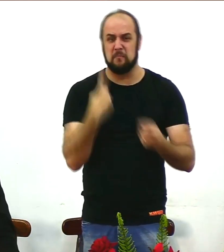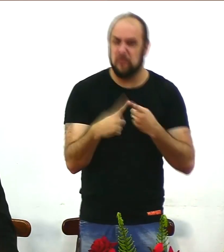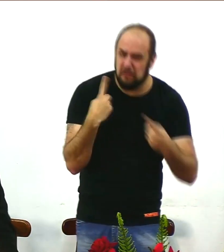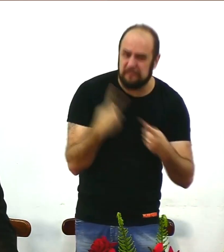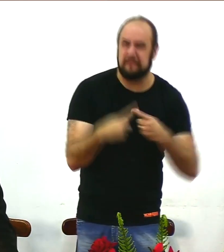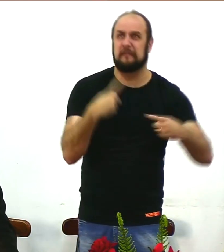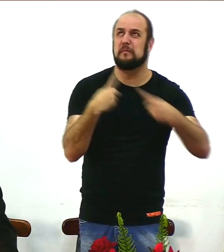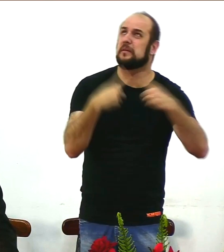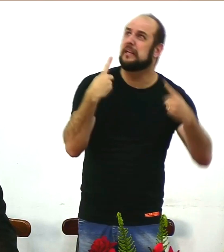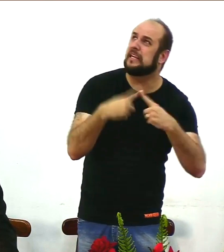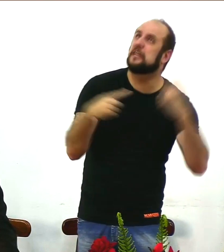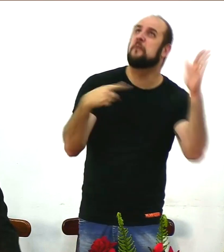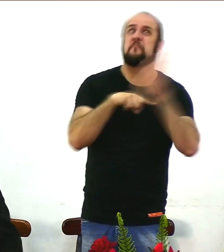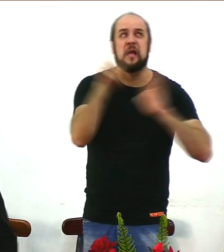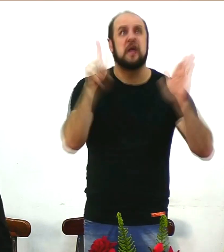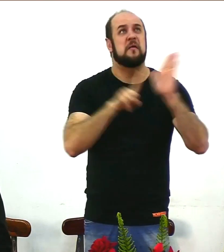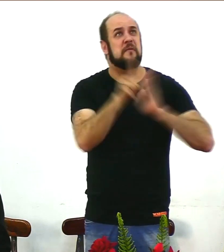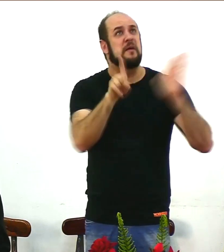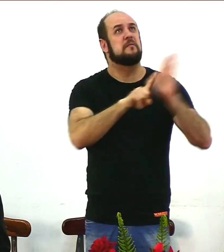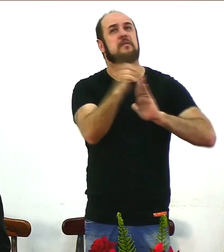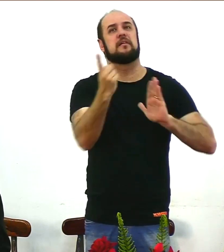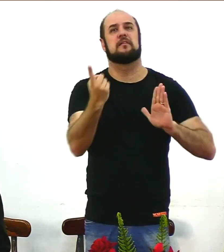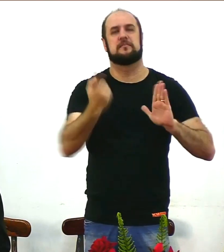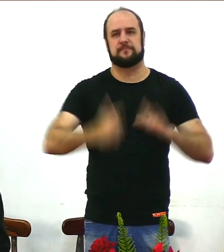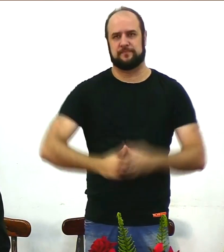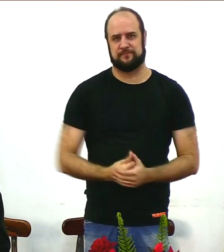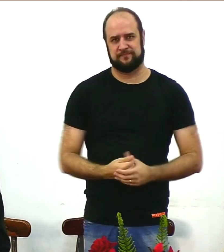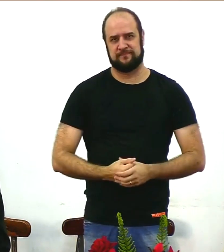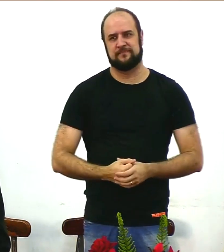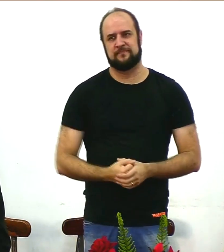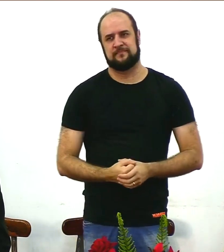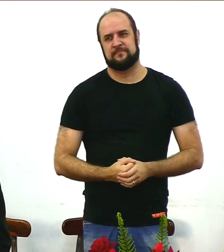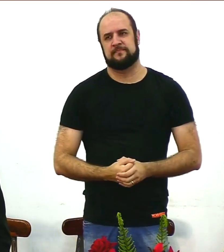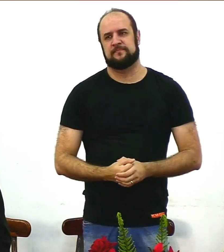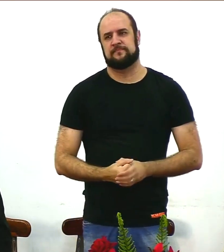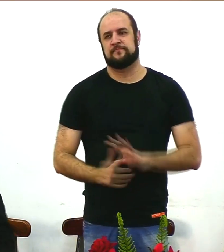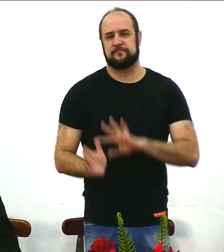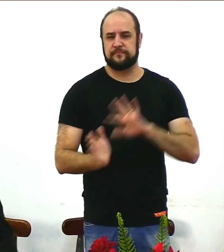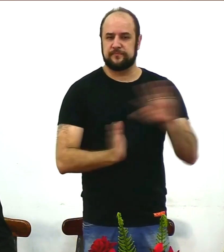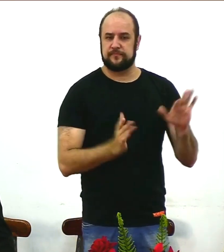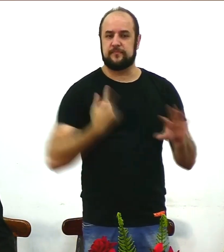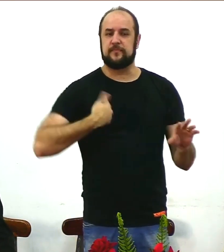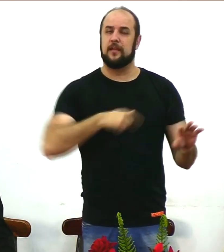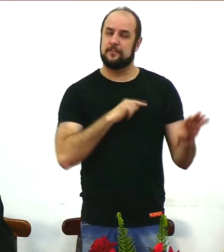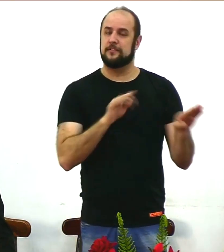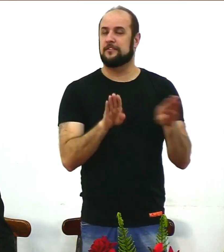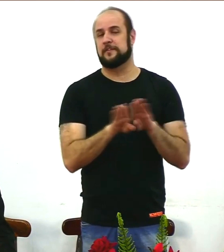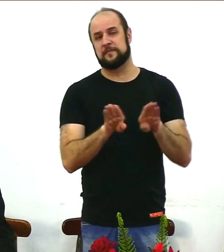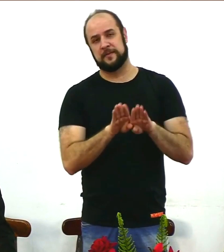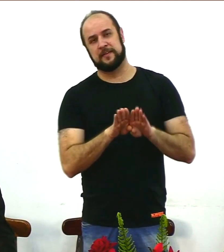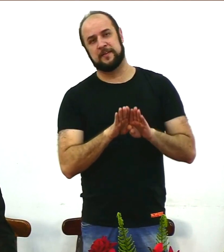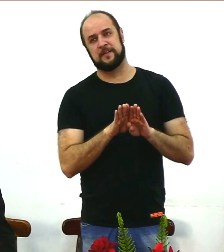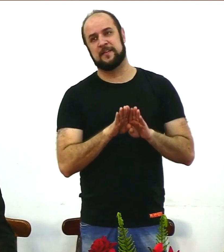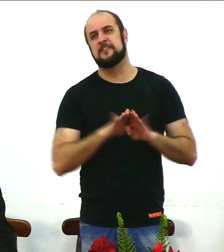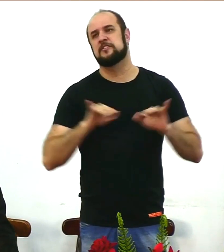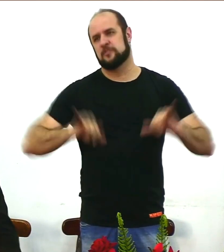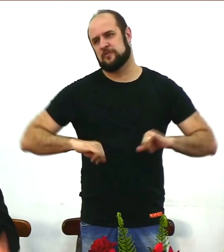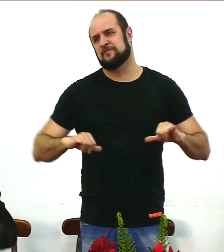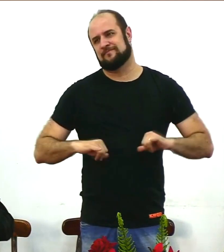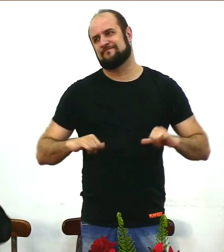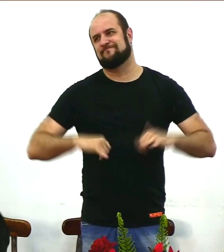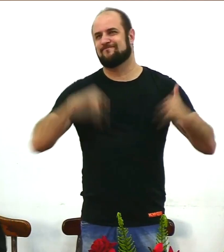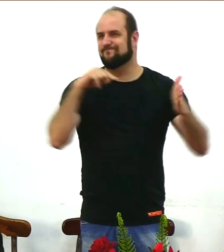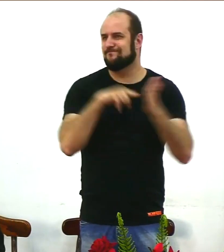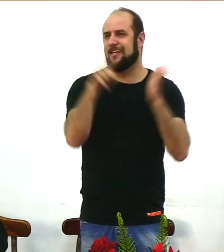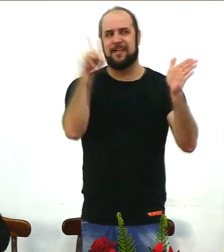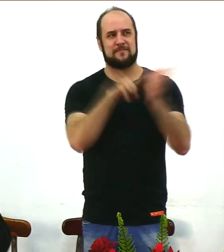pensavam. E esse senso, esse entendimento afligia as suas almas, porque eles